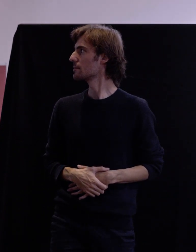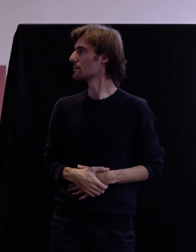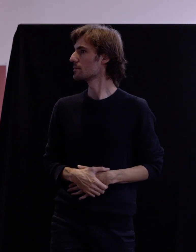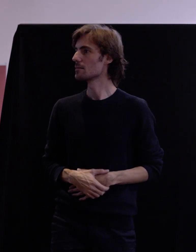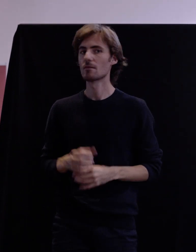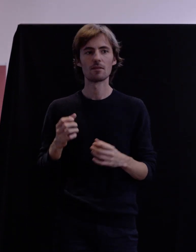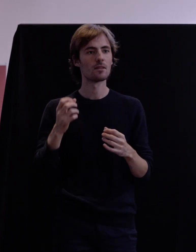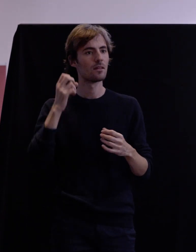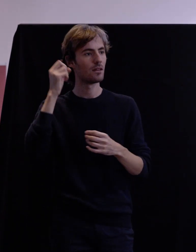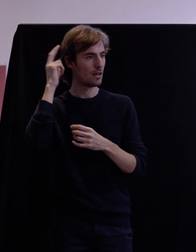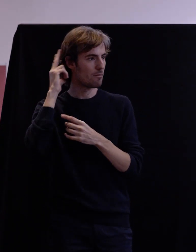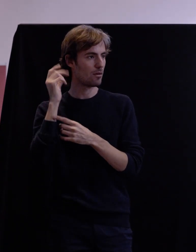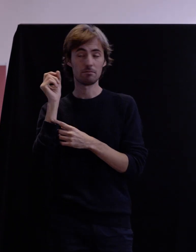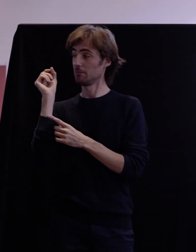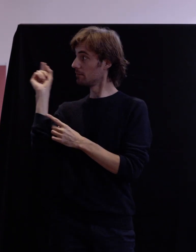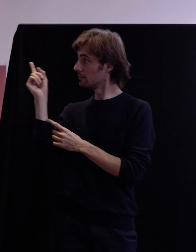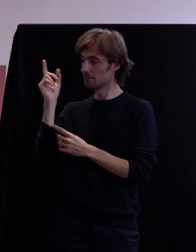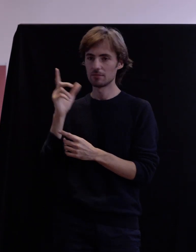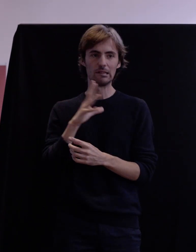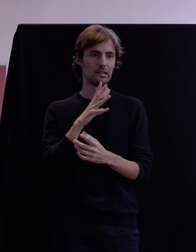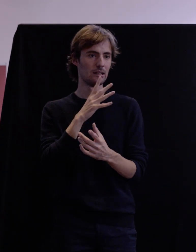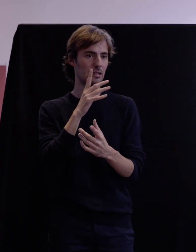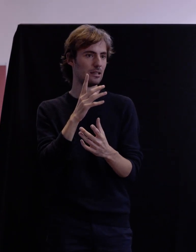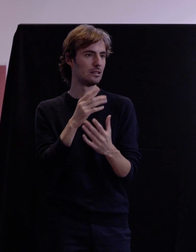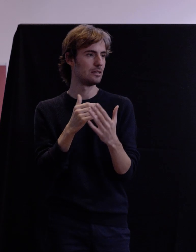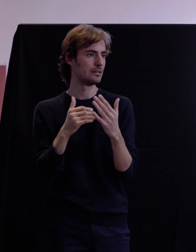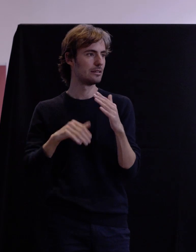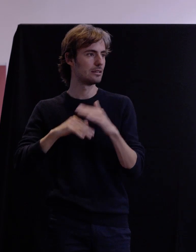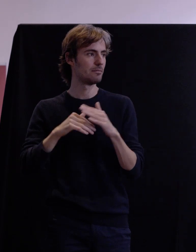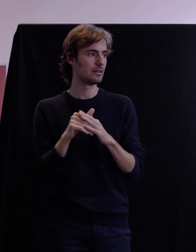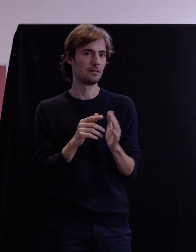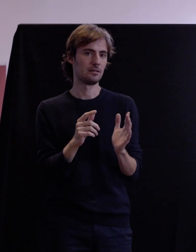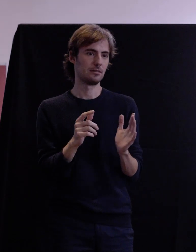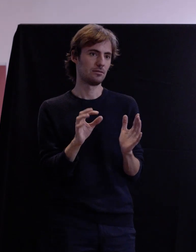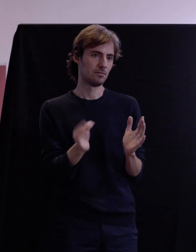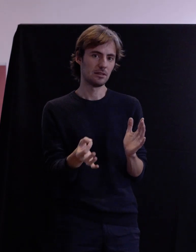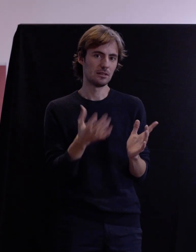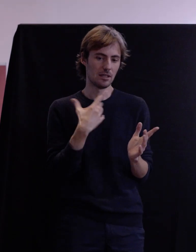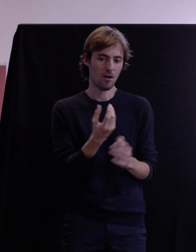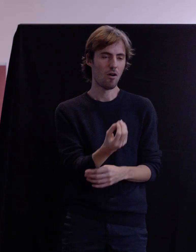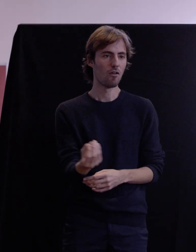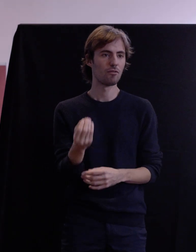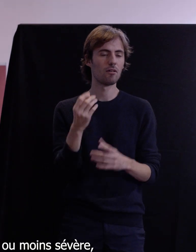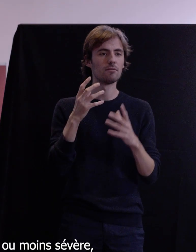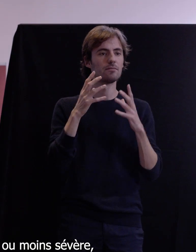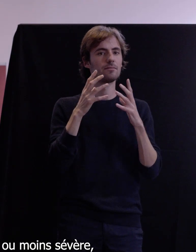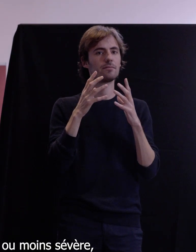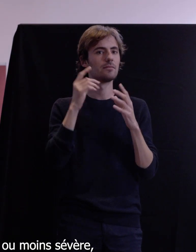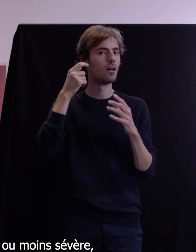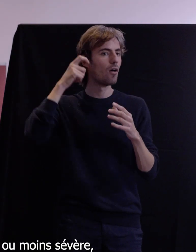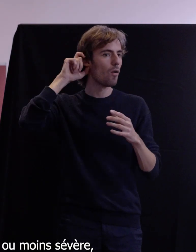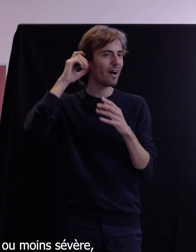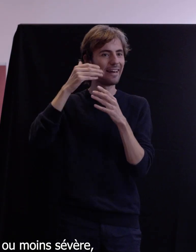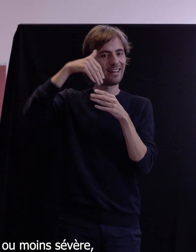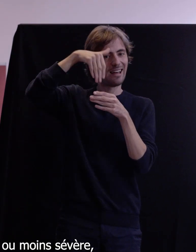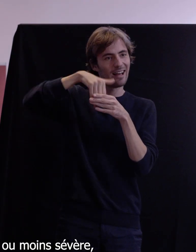cet implant, il a des limites, et en particulier chez les enfants qui ont des malformations d'oreille